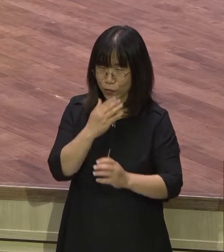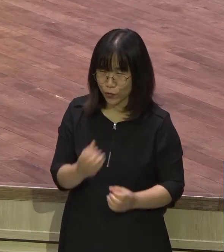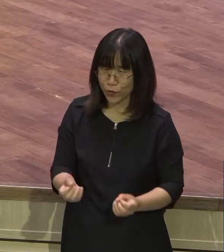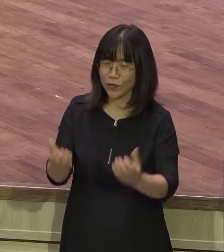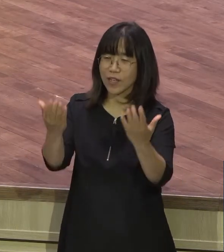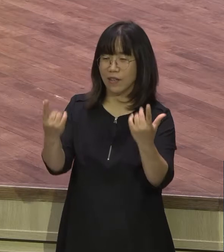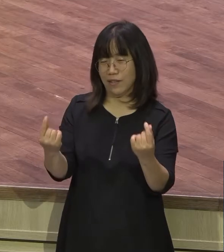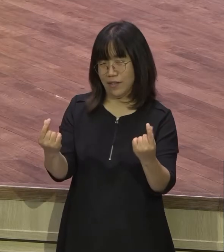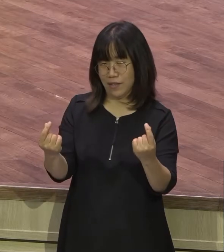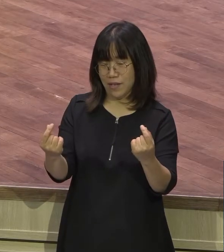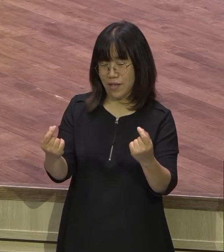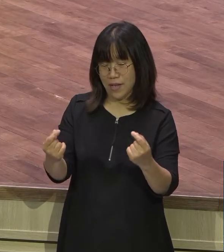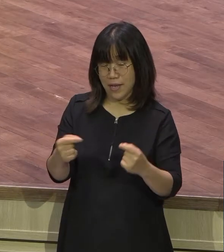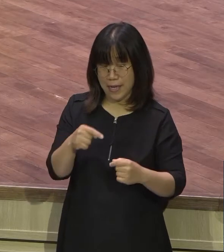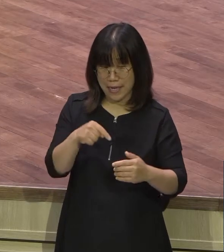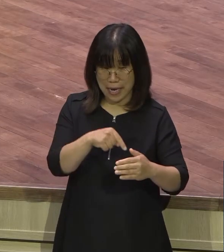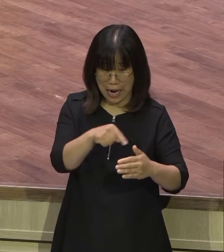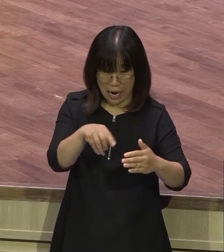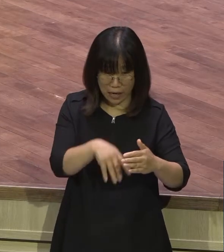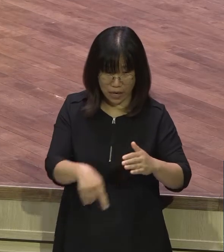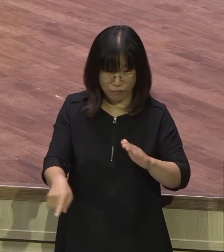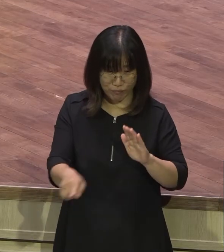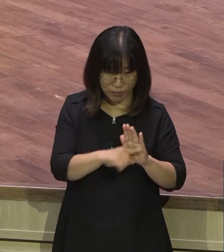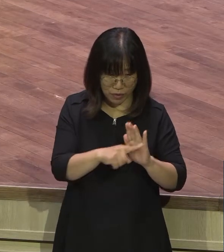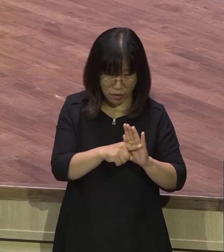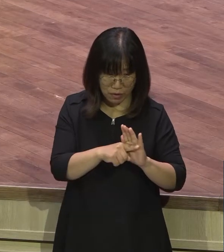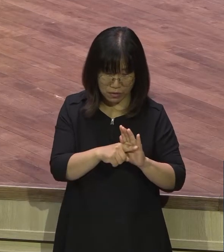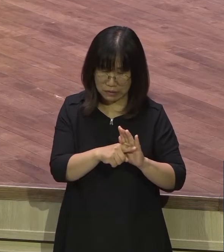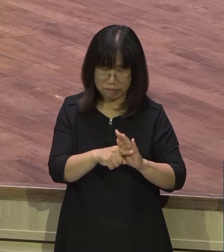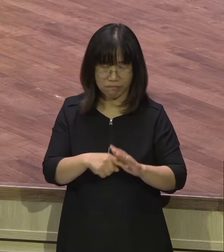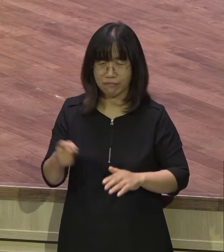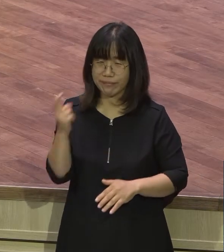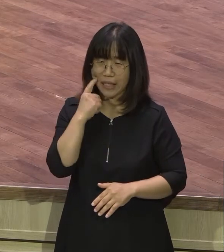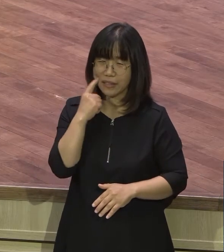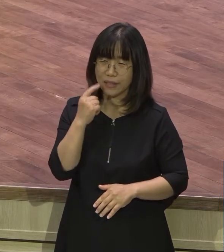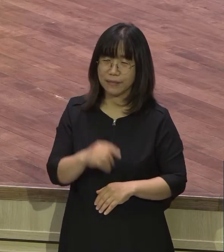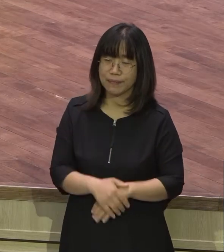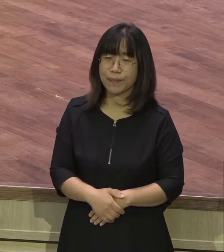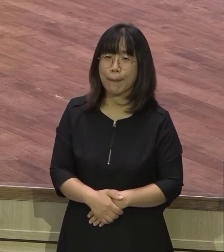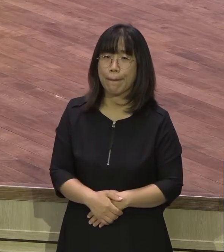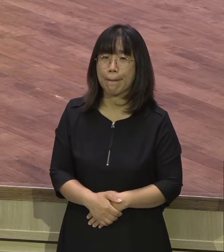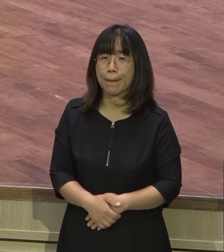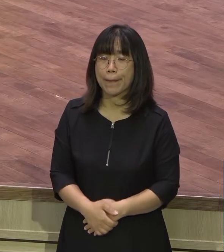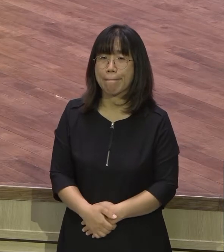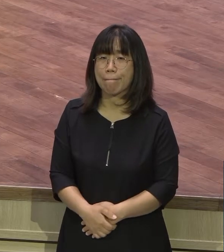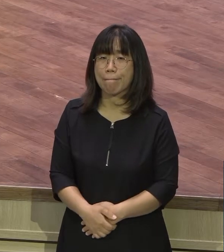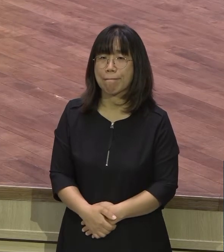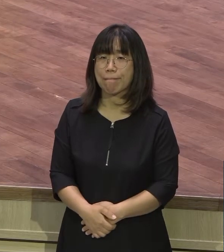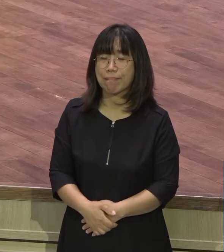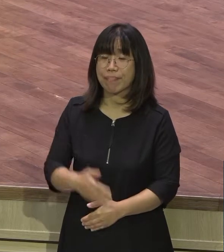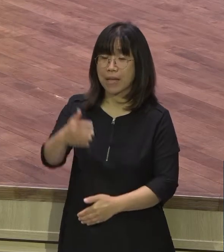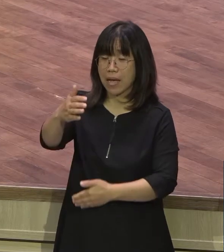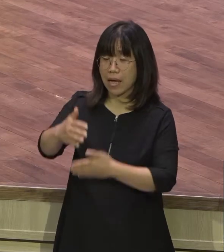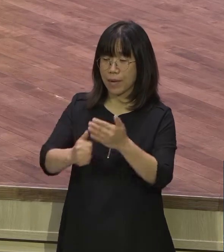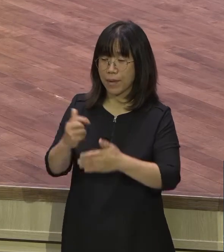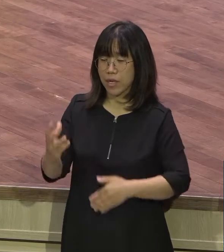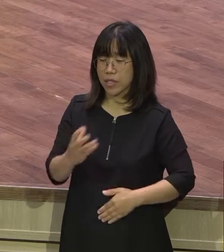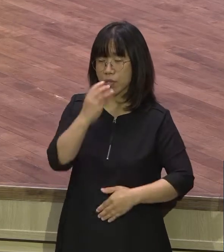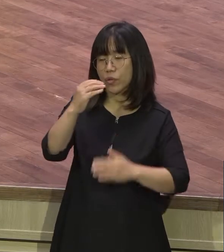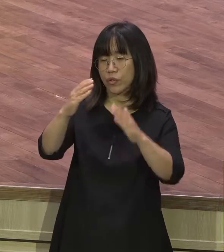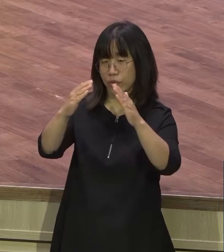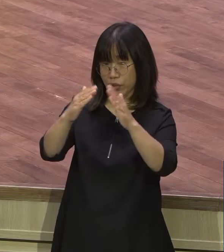어떤 부정적으로 들어가면 다 가짜예요 이유 불문입니다 하나님과 하나님의 성전 하나님